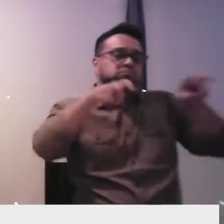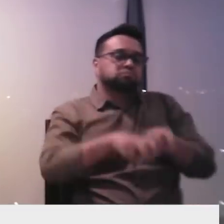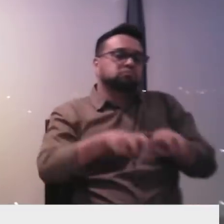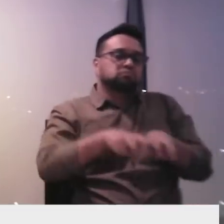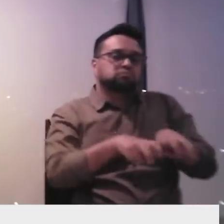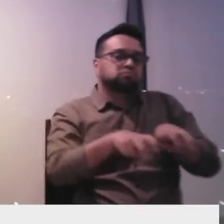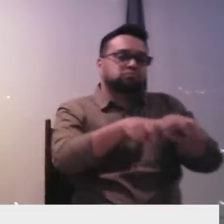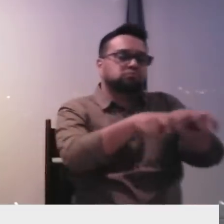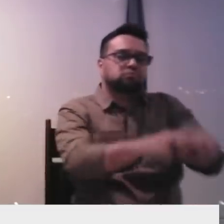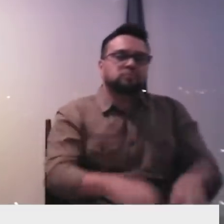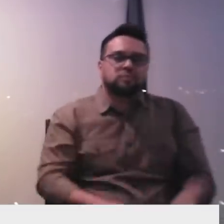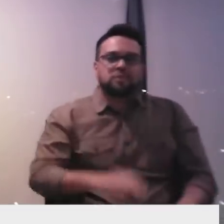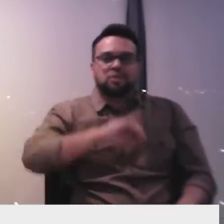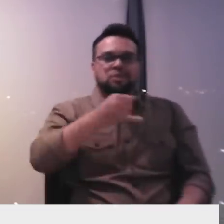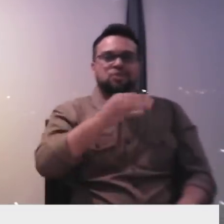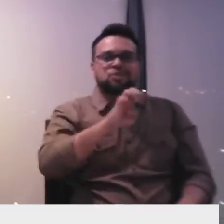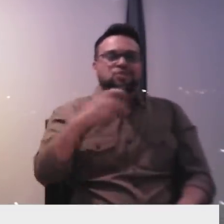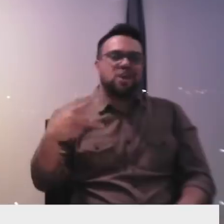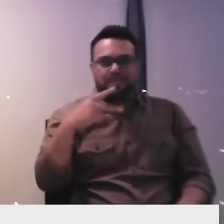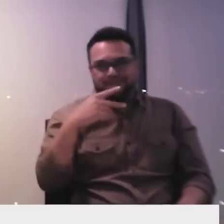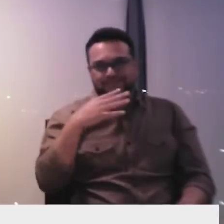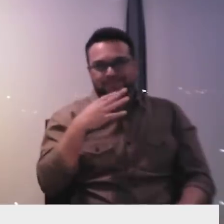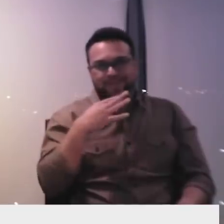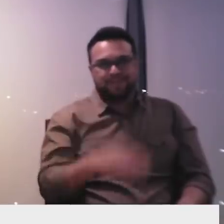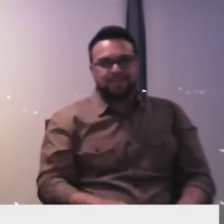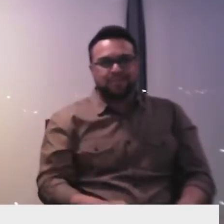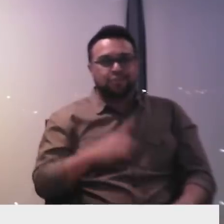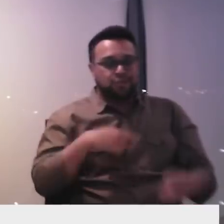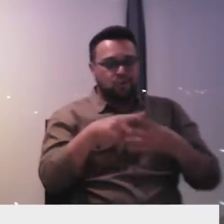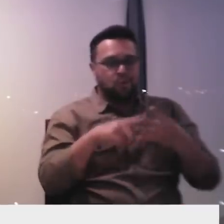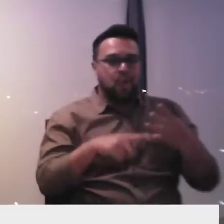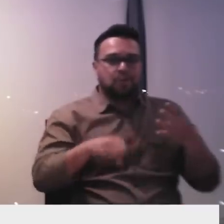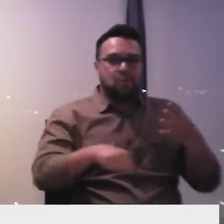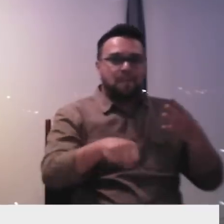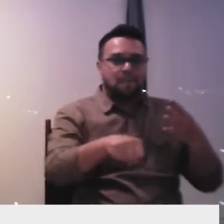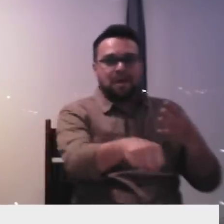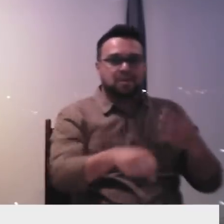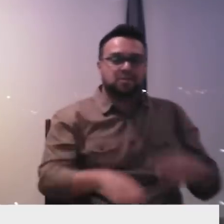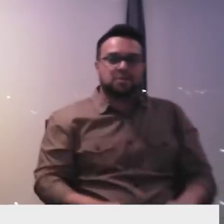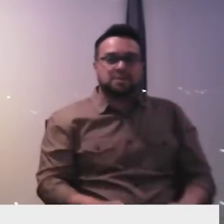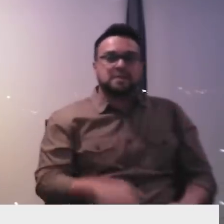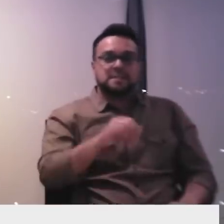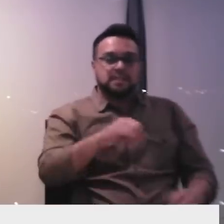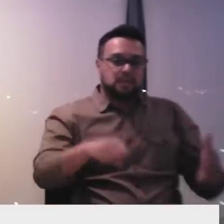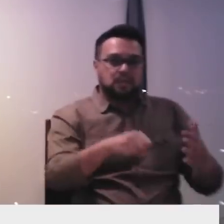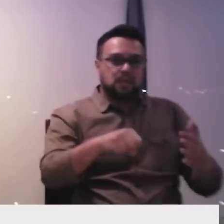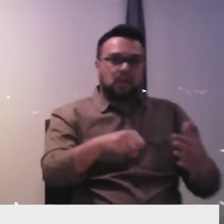tempo, quatro marchas. Três para frente e uma para trás. Não tinha quatro marchas. Quando o cara passava primeiro para a segunda, arranhava, você não contratava o cara.